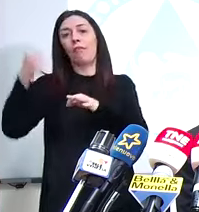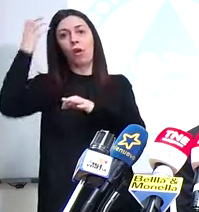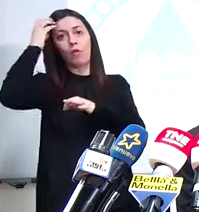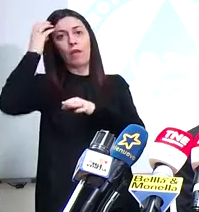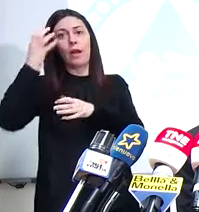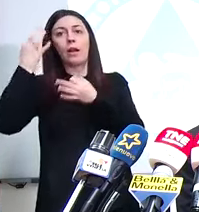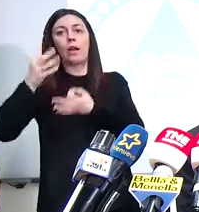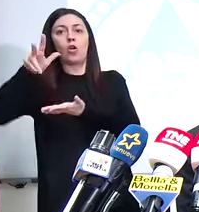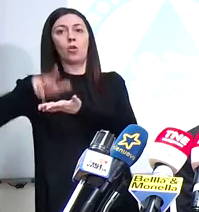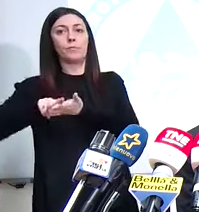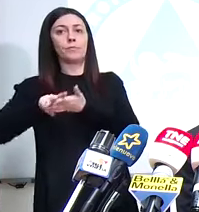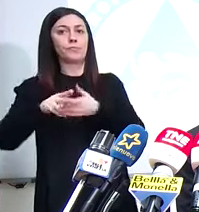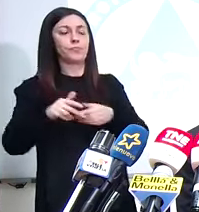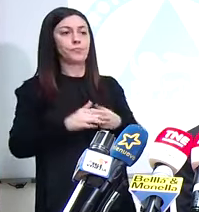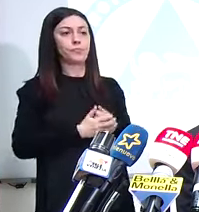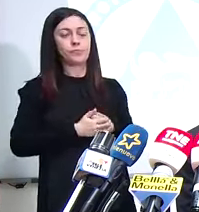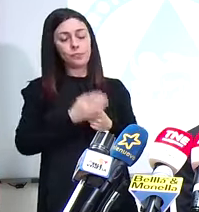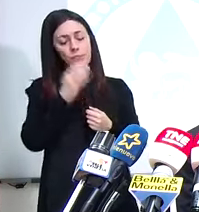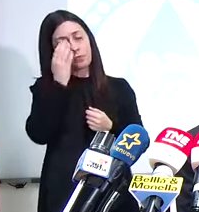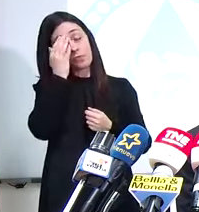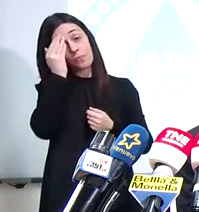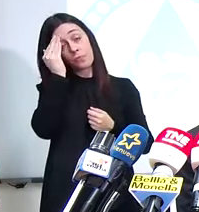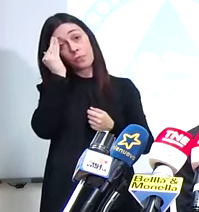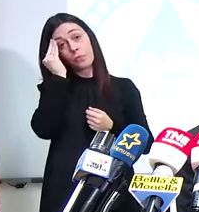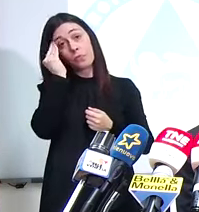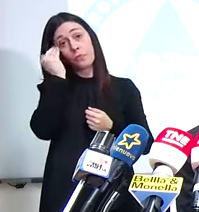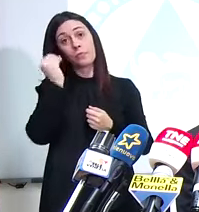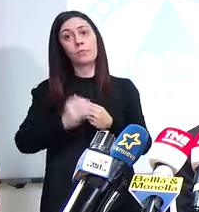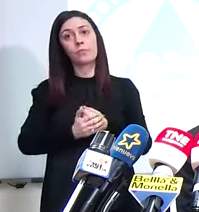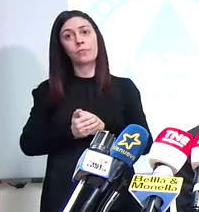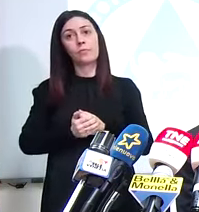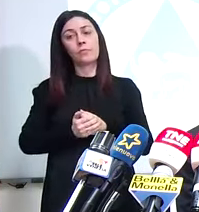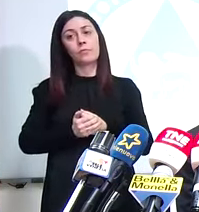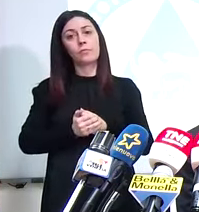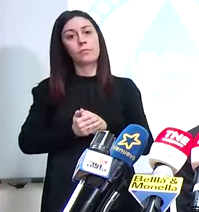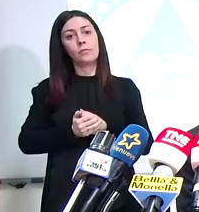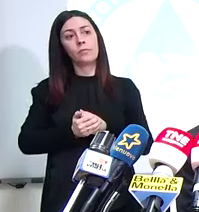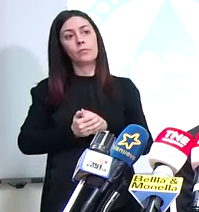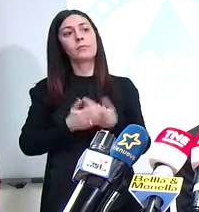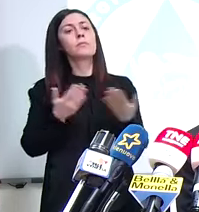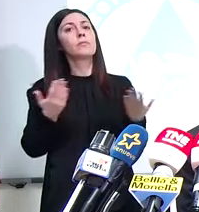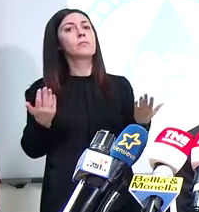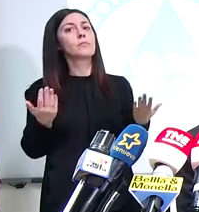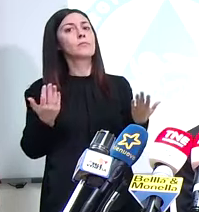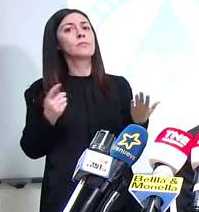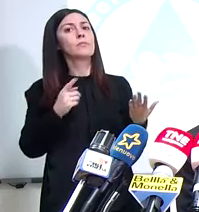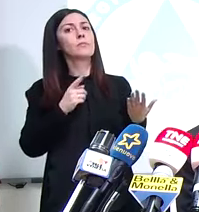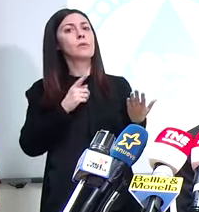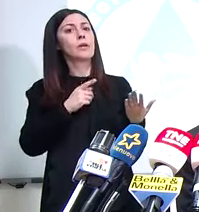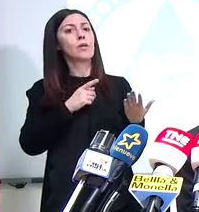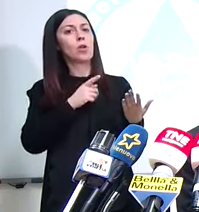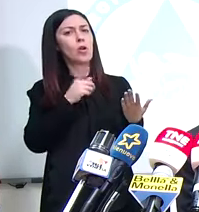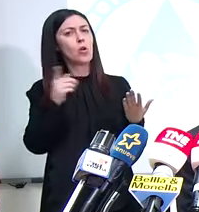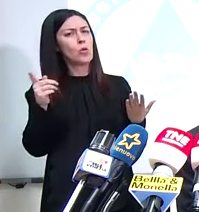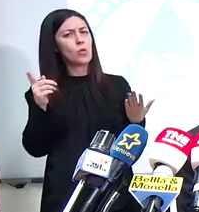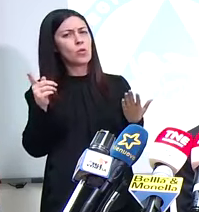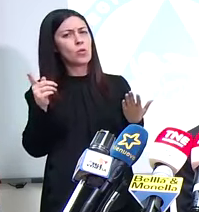i tecnici direttori generali dei ministeri hanno facoltà potestà giuridica per emanare un provvedimento analogo